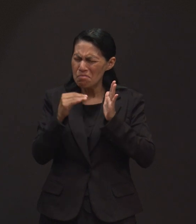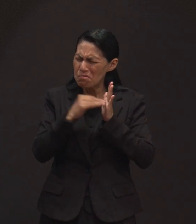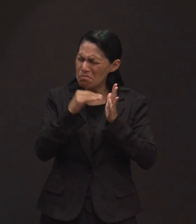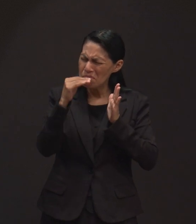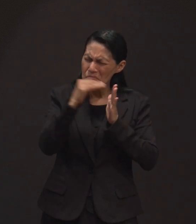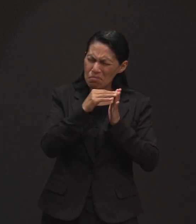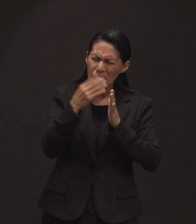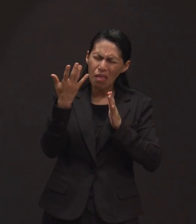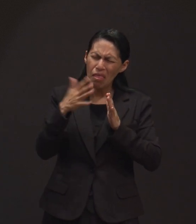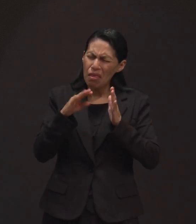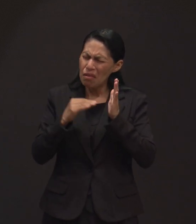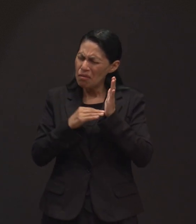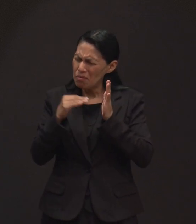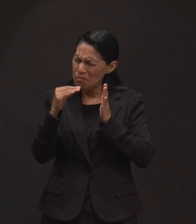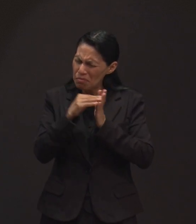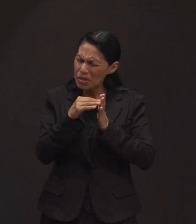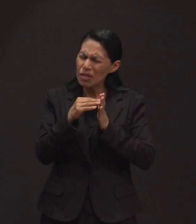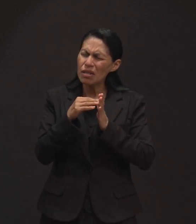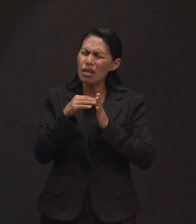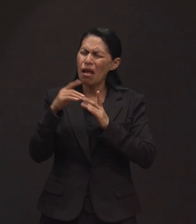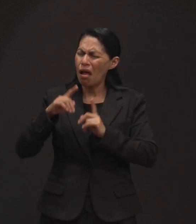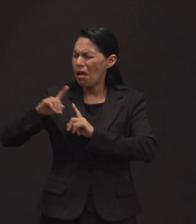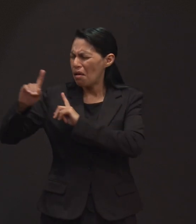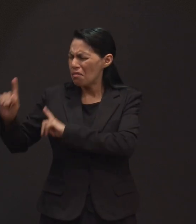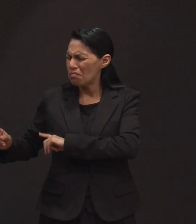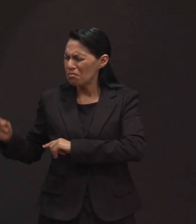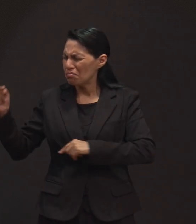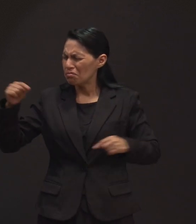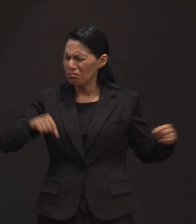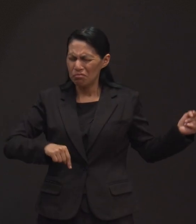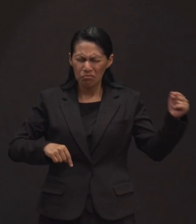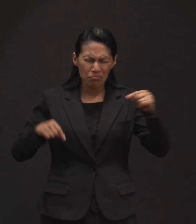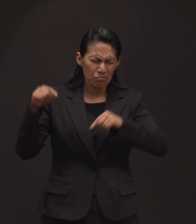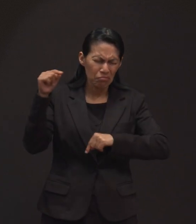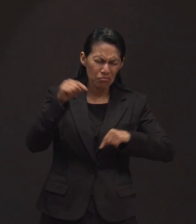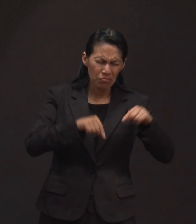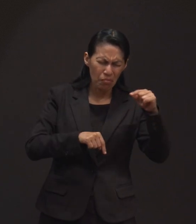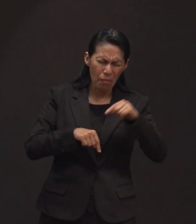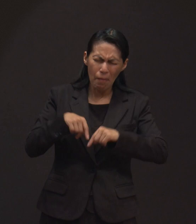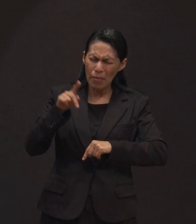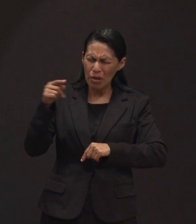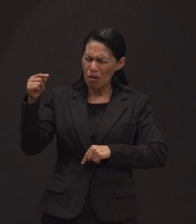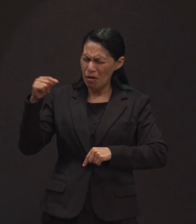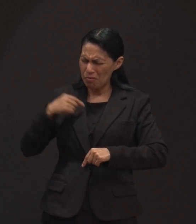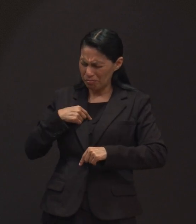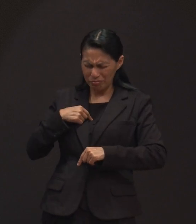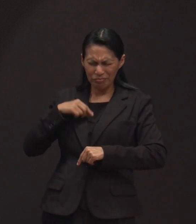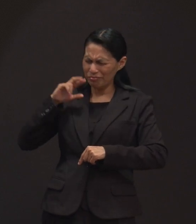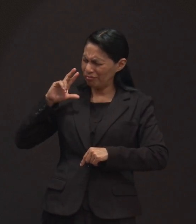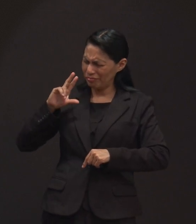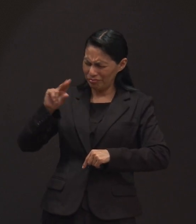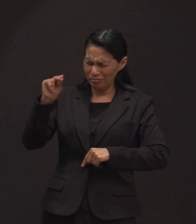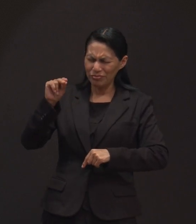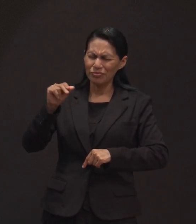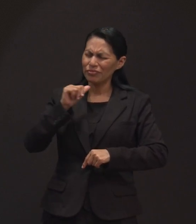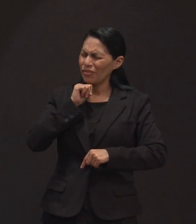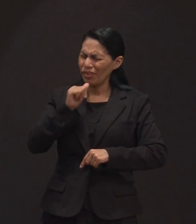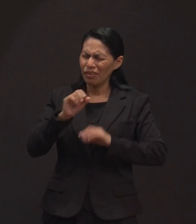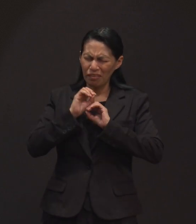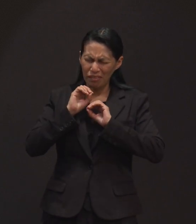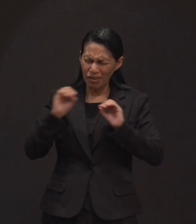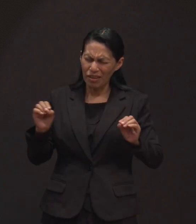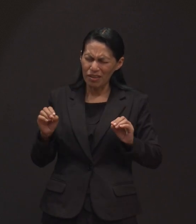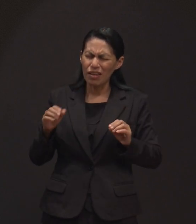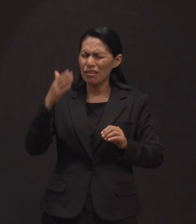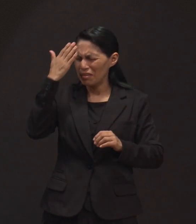pero a ellos no les tocará nada, Señor, porque quizás solo lo tendrán que ver. Pero sabemos que tú les